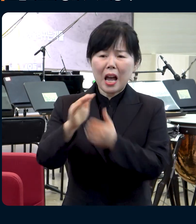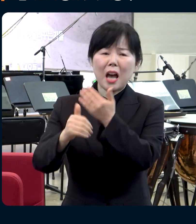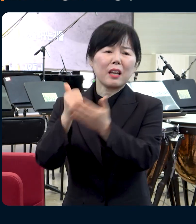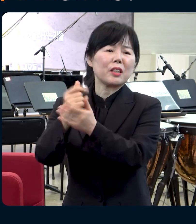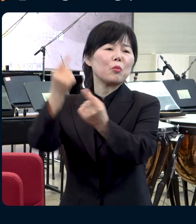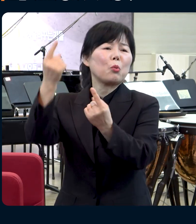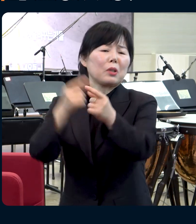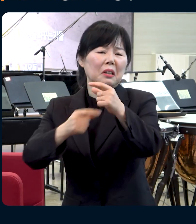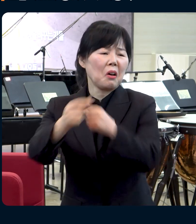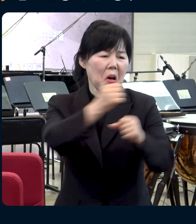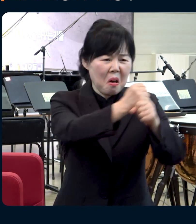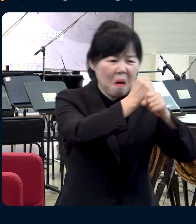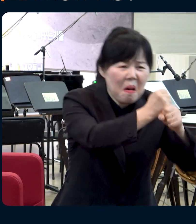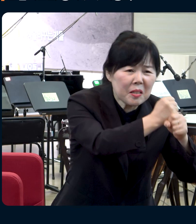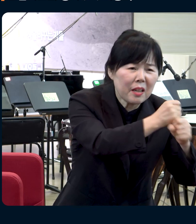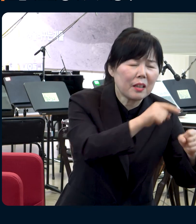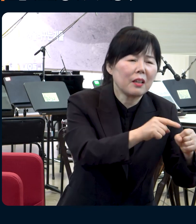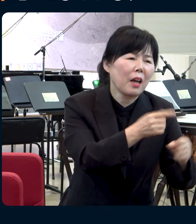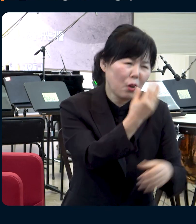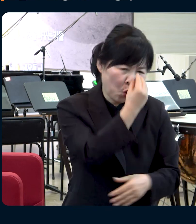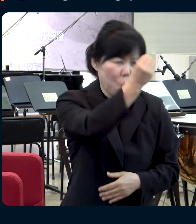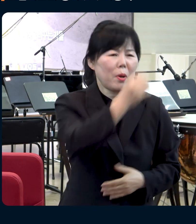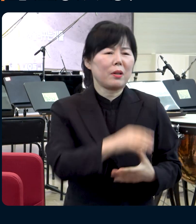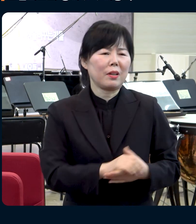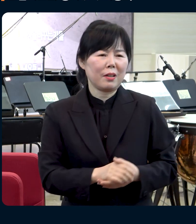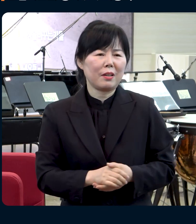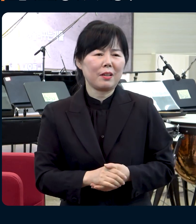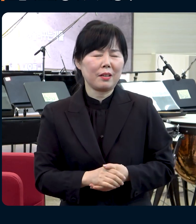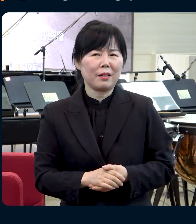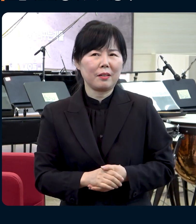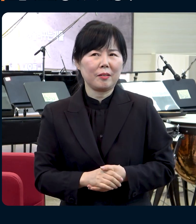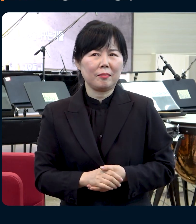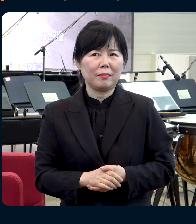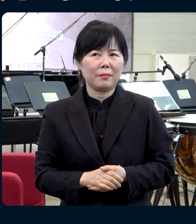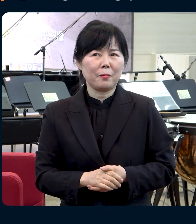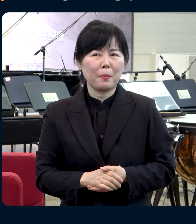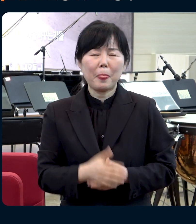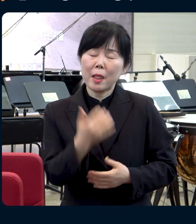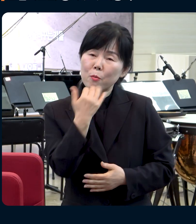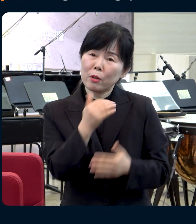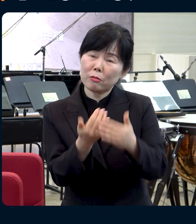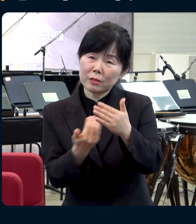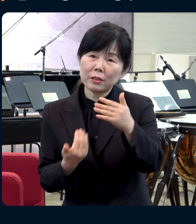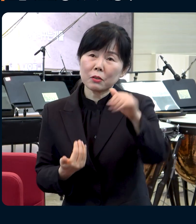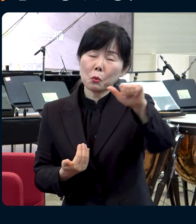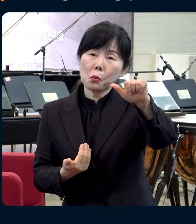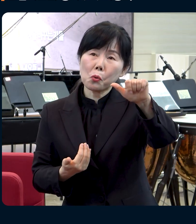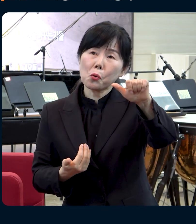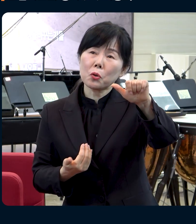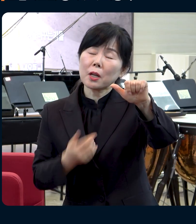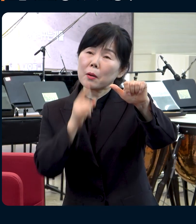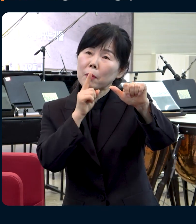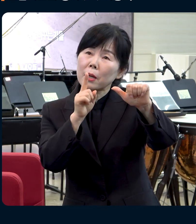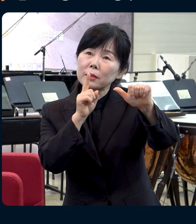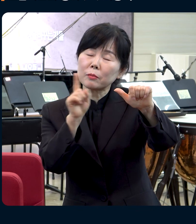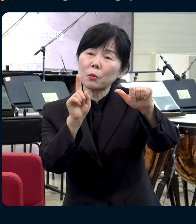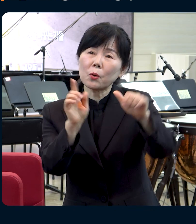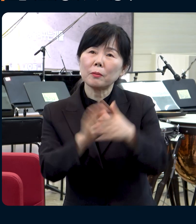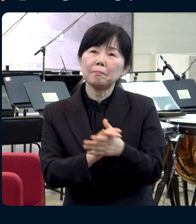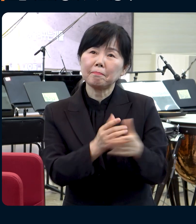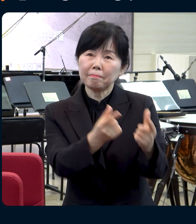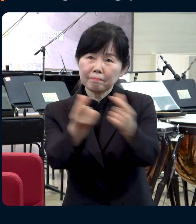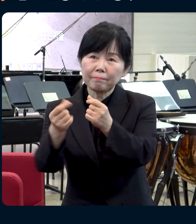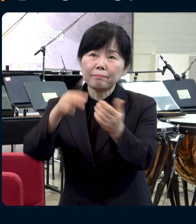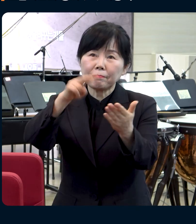신뢰하는 것, 이것이 바로 교만인 것이에요. 여러분, 베드로전서 5장 5절에서는요 다음과 같이 말씀합니다. 우리 같이